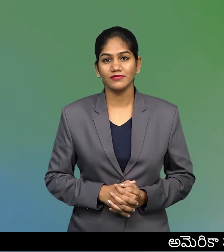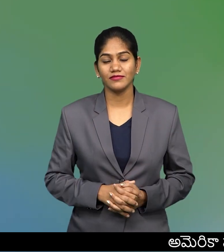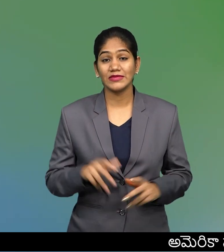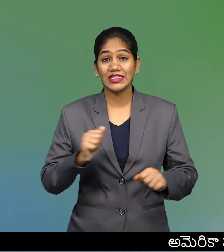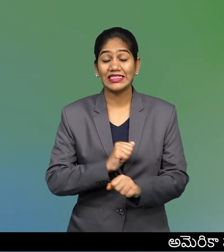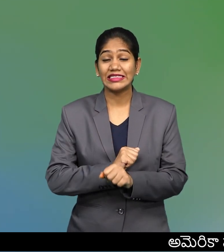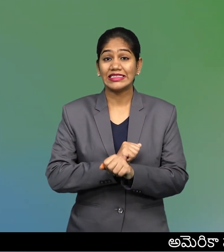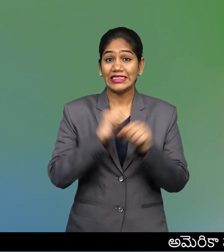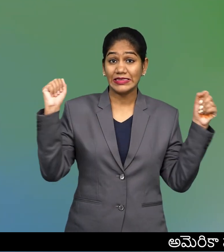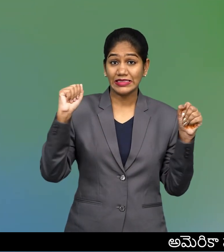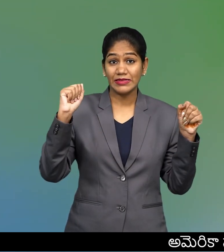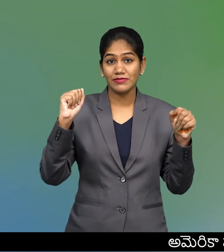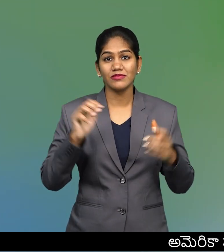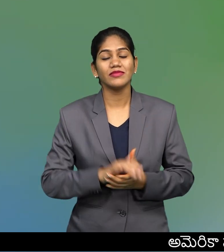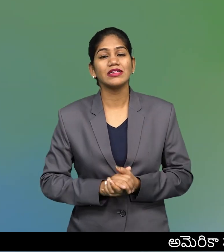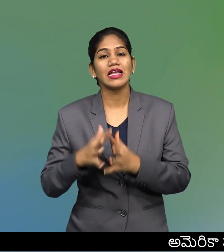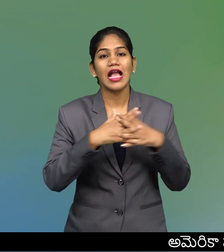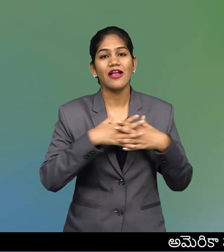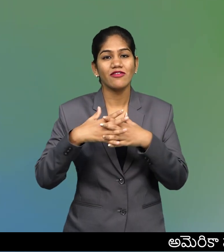అమెరికా స్వాతంత్ర్య ప్రకటన.